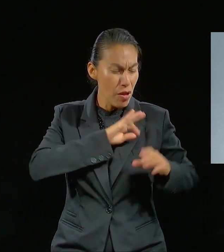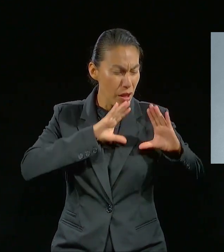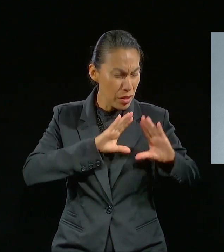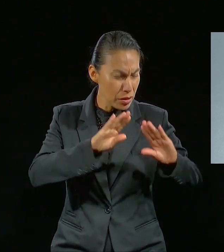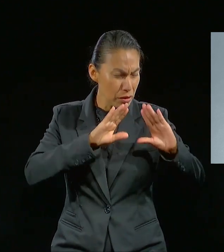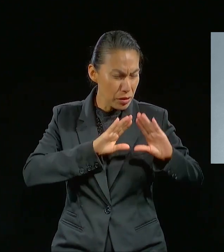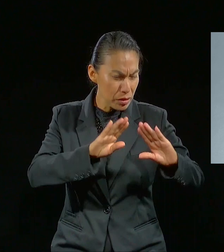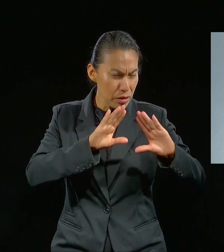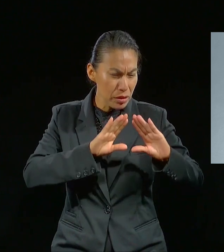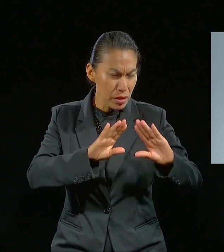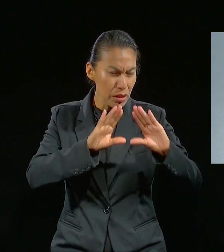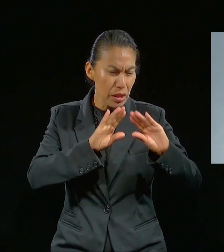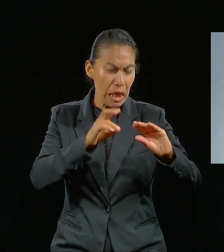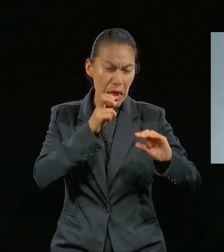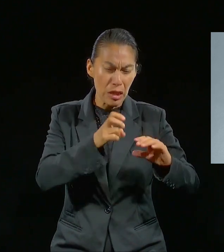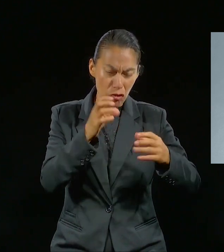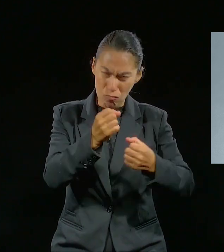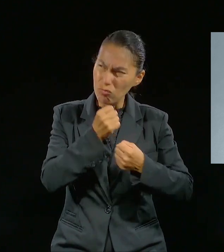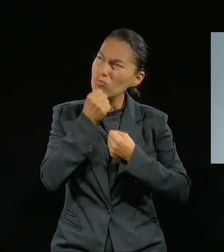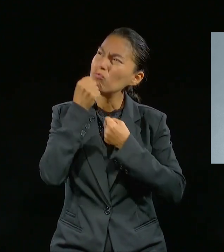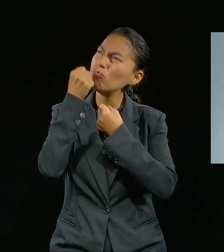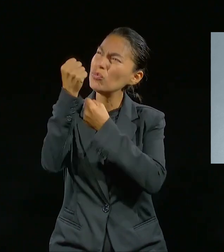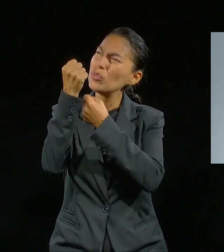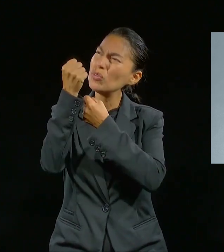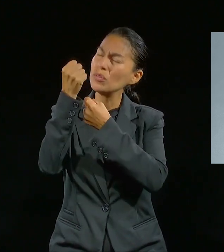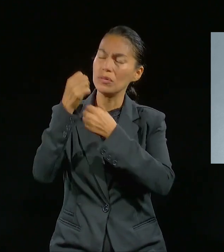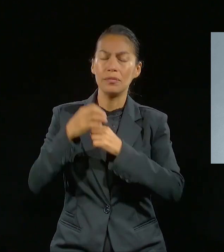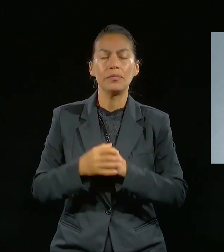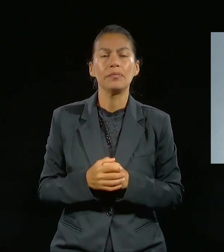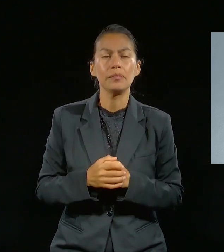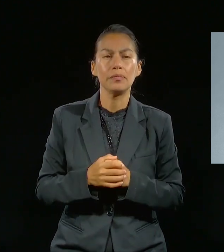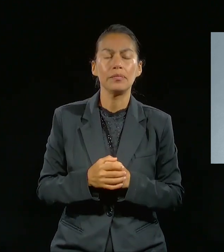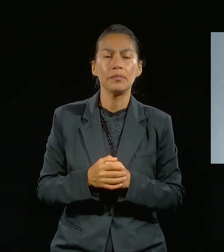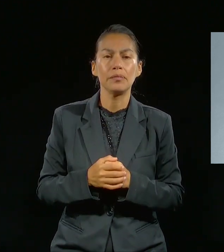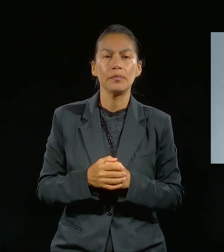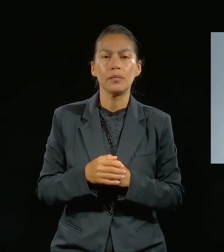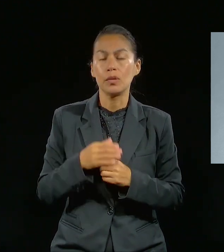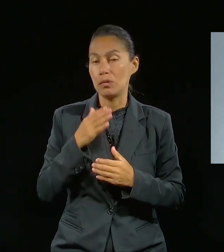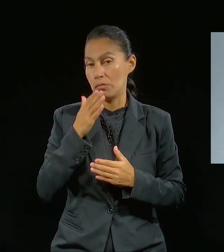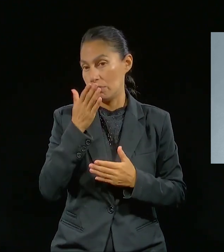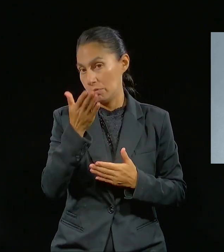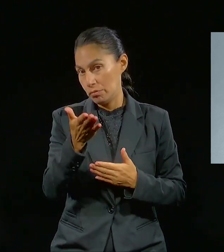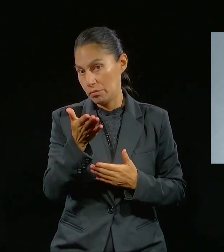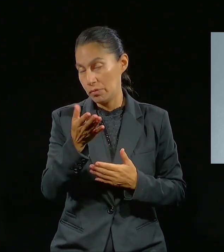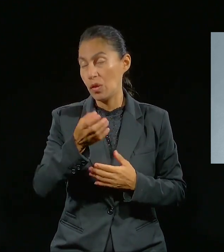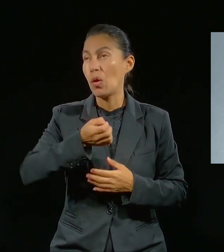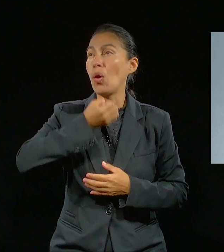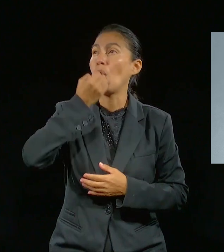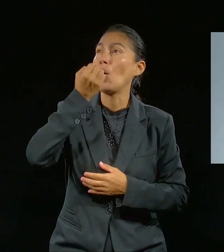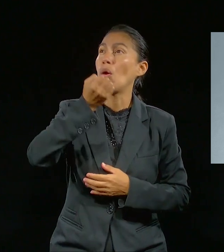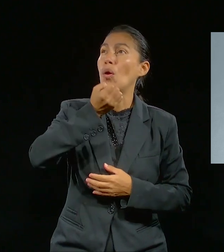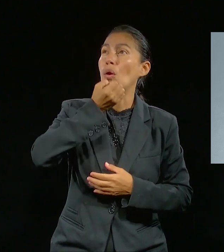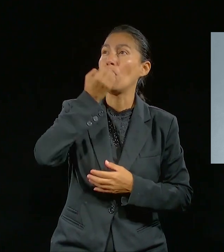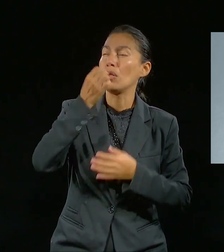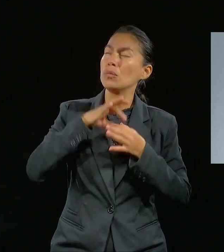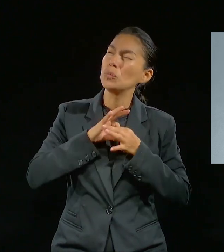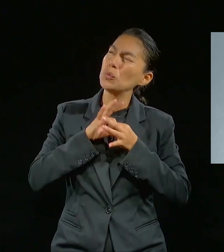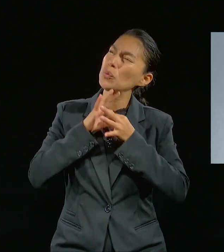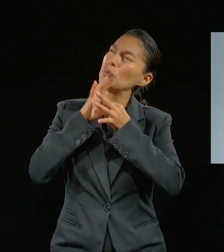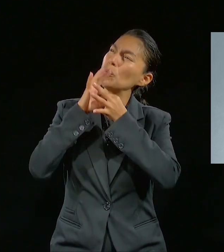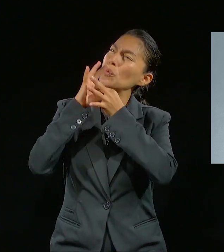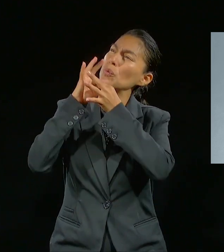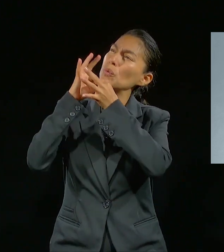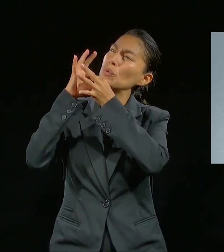inculcarles la fe que los mantendrá fuertes para que a través de la